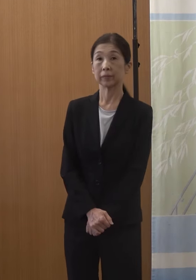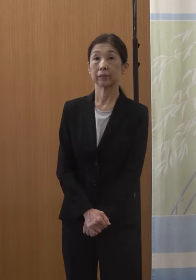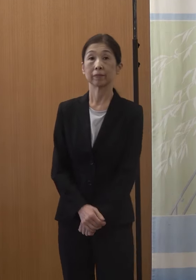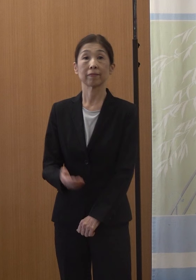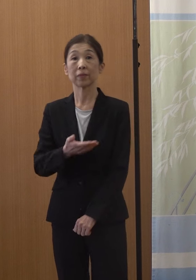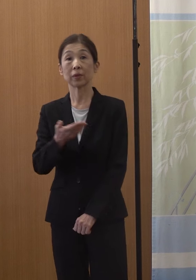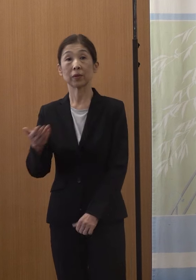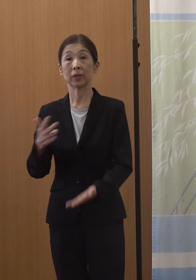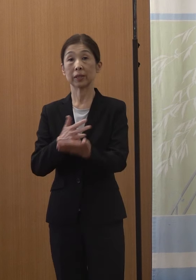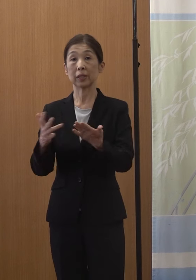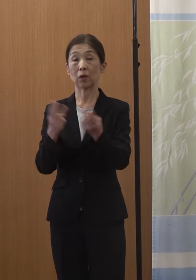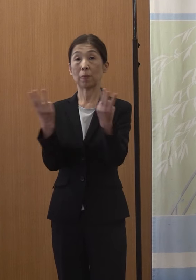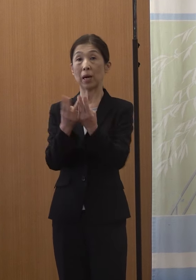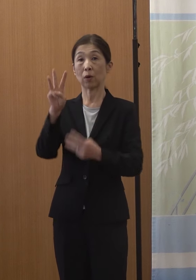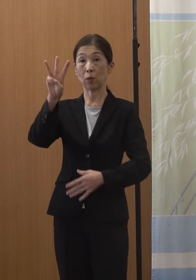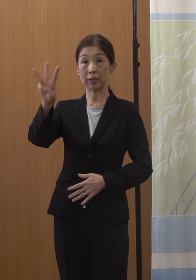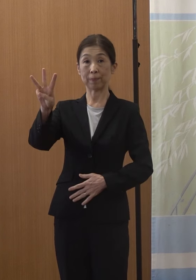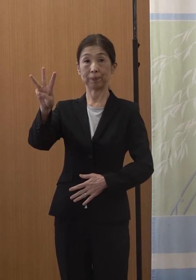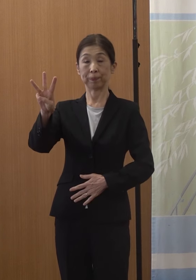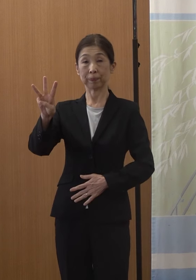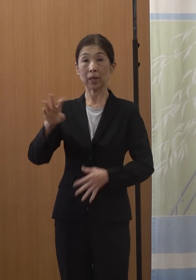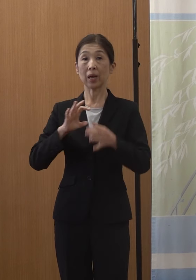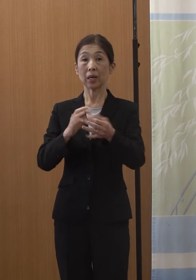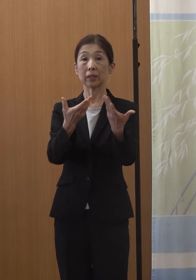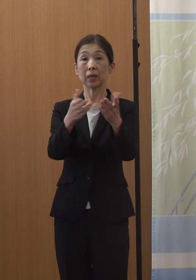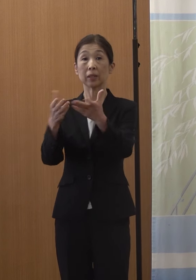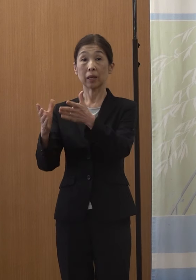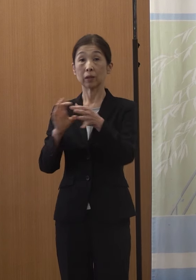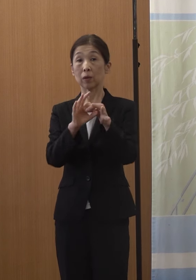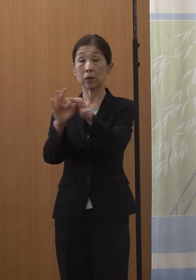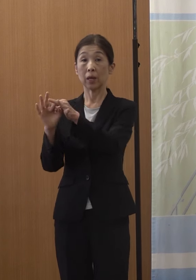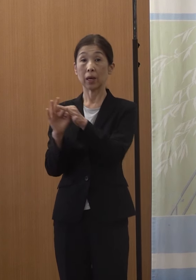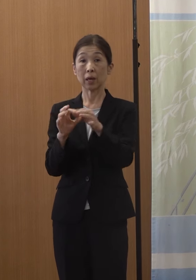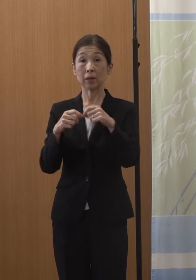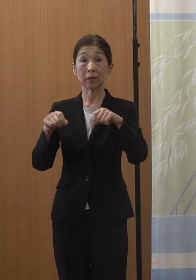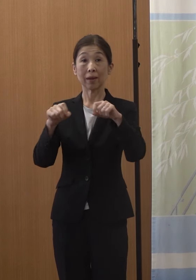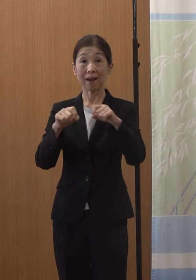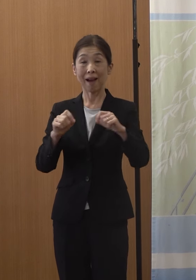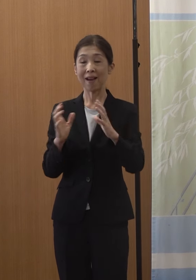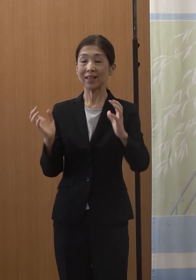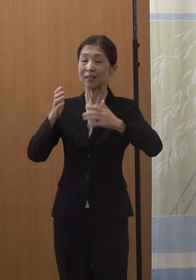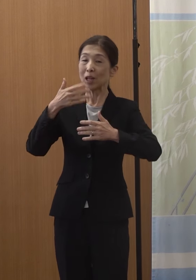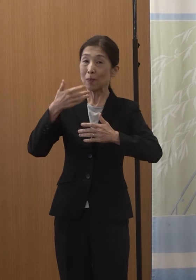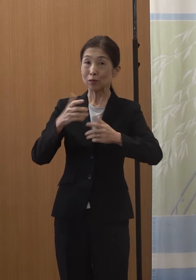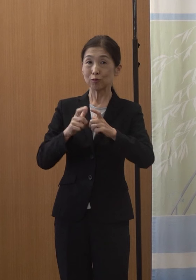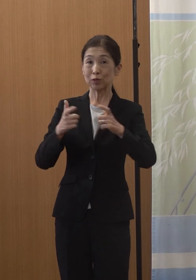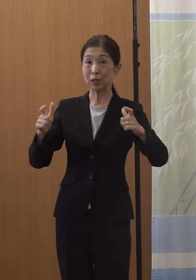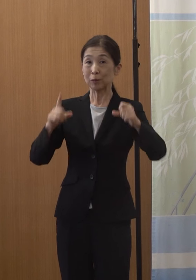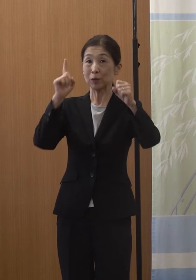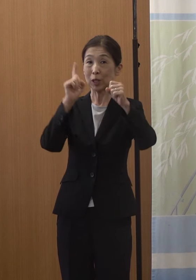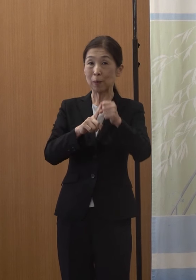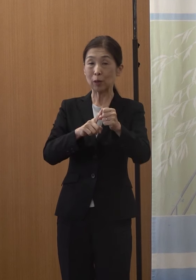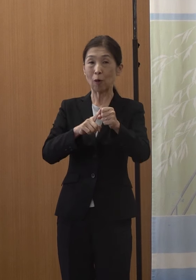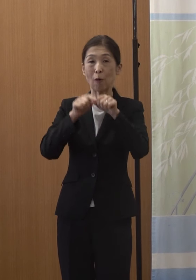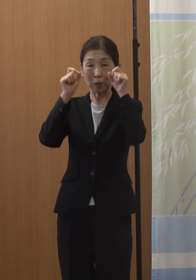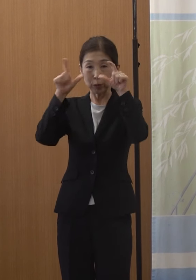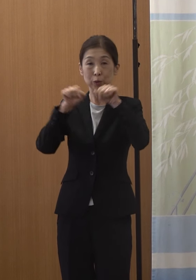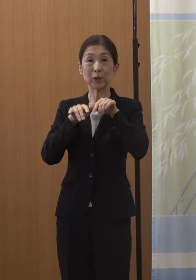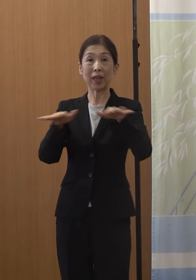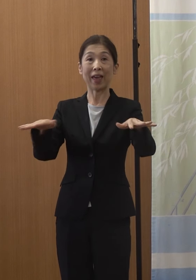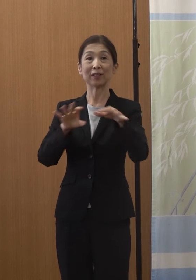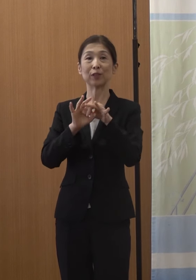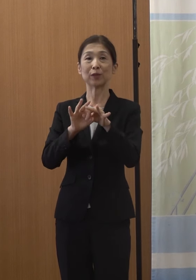続いて資料番号3、関係機関との連携による野菜摂取促進に向けた普及啓発についてご覧